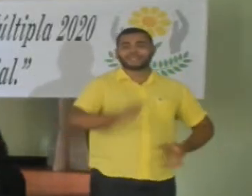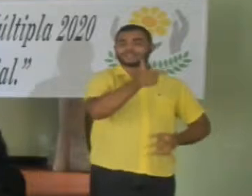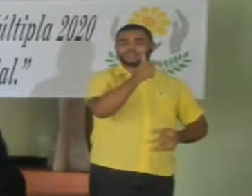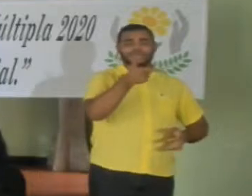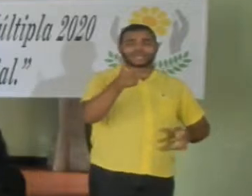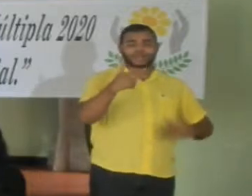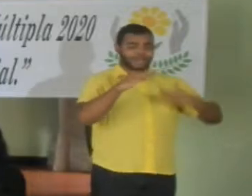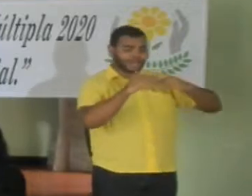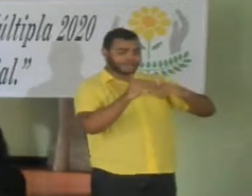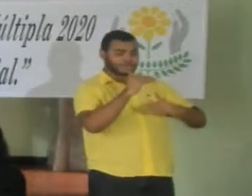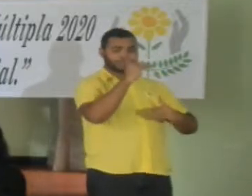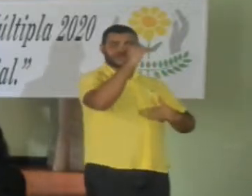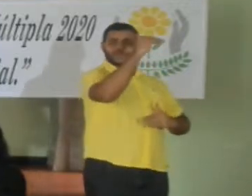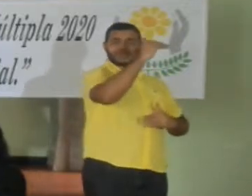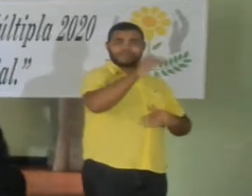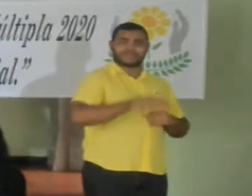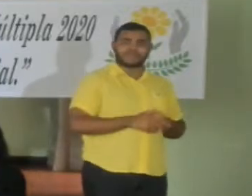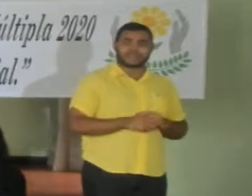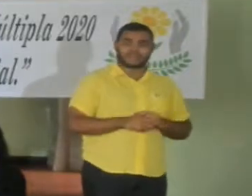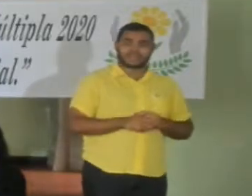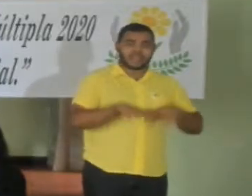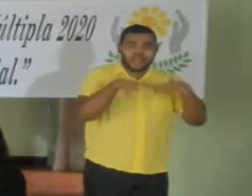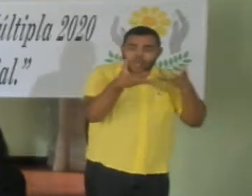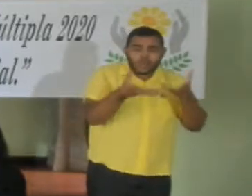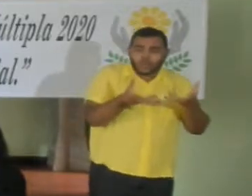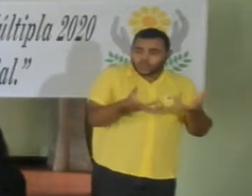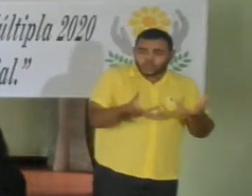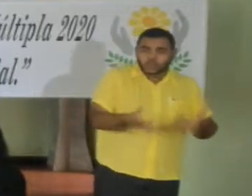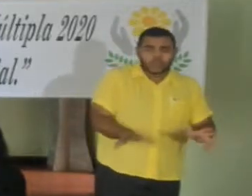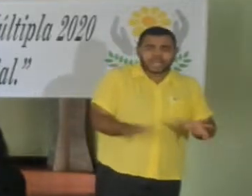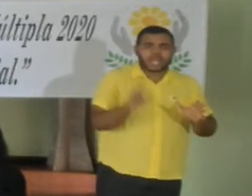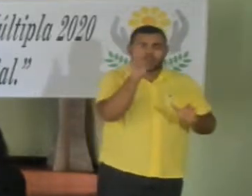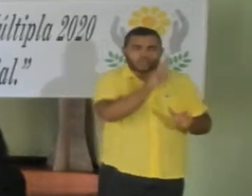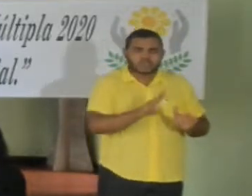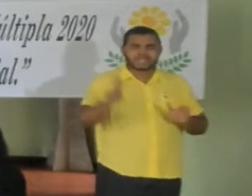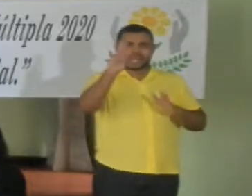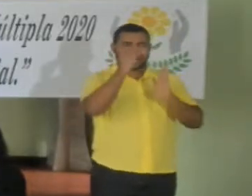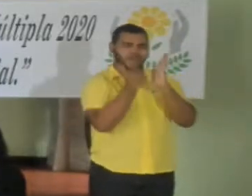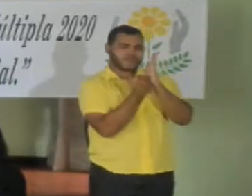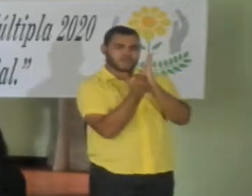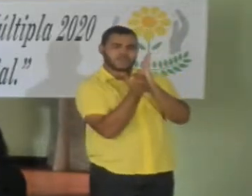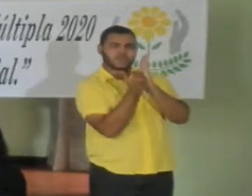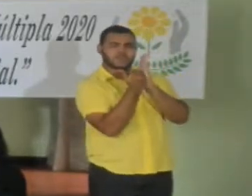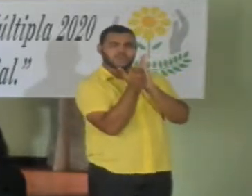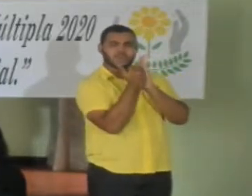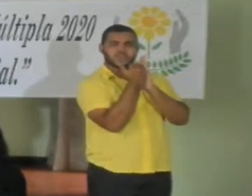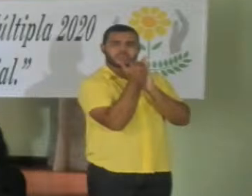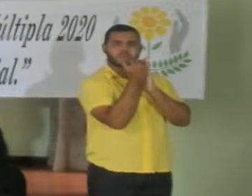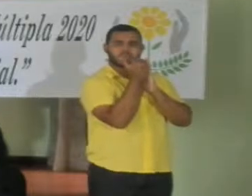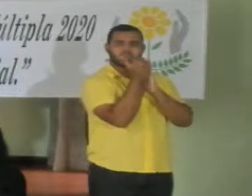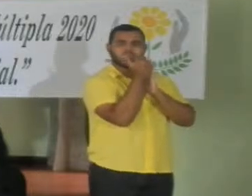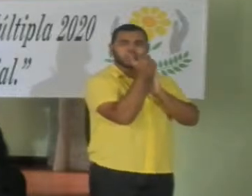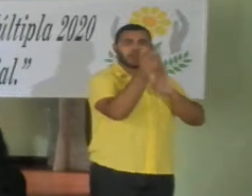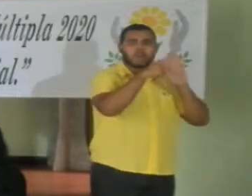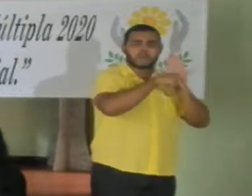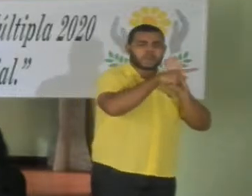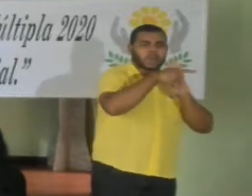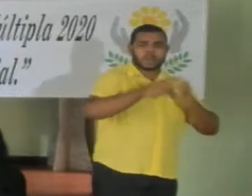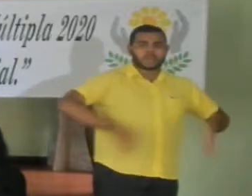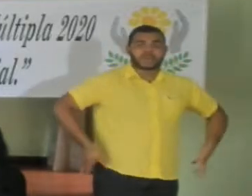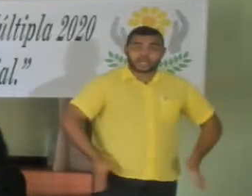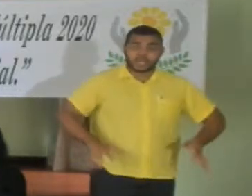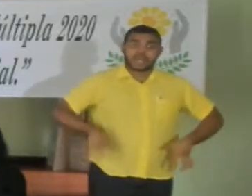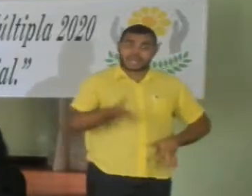se sentir frustrada, ela não quer, né, usar o elevador, né, que é disponível para os cadeirantes. Ela